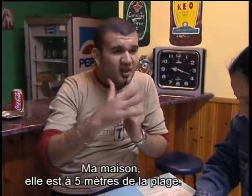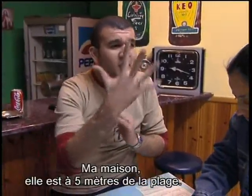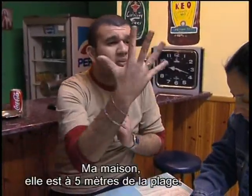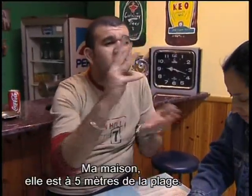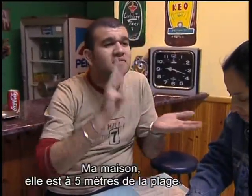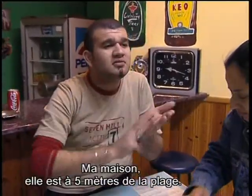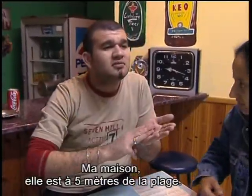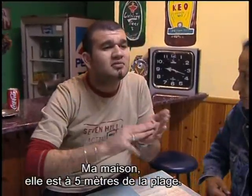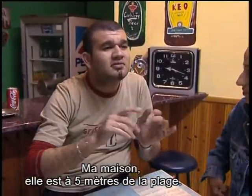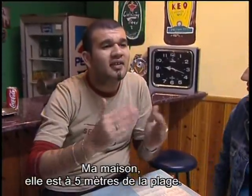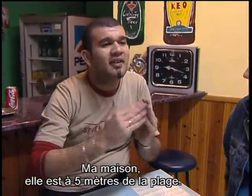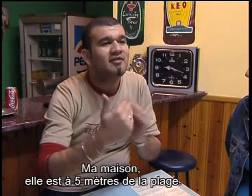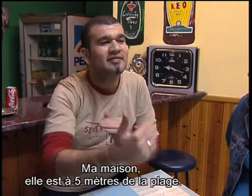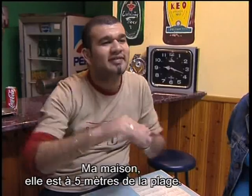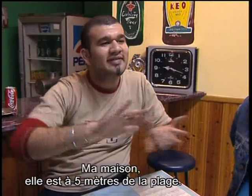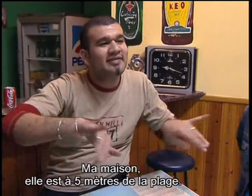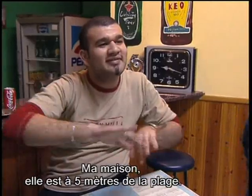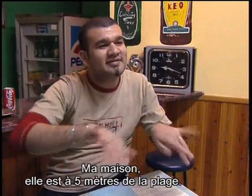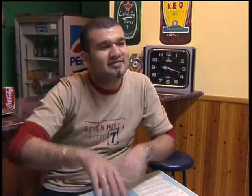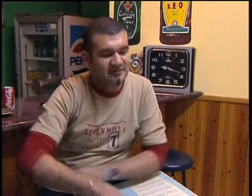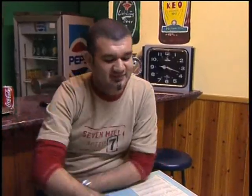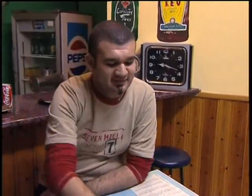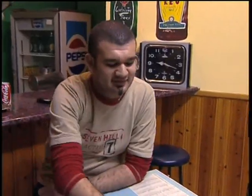Moi, ma maison, elle est à 5 mètres de la plage.